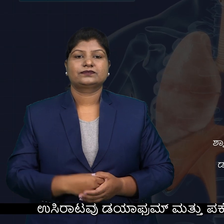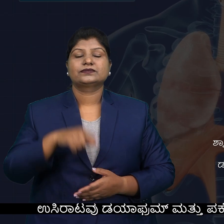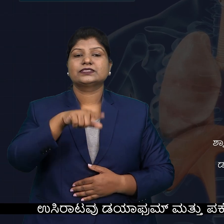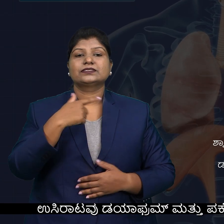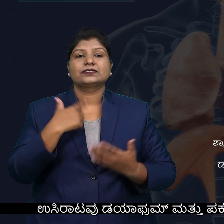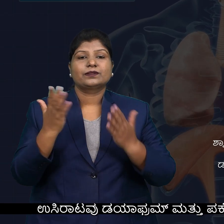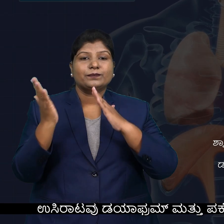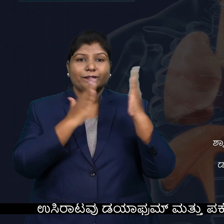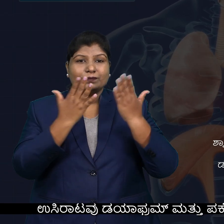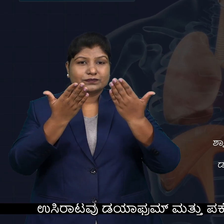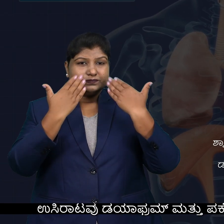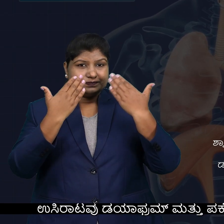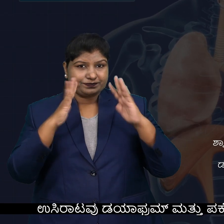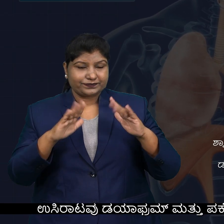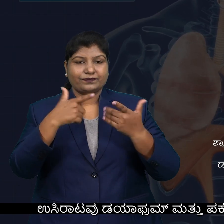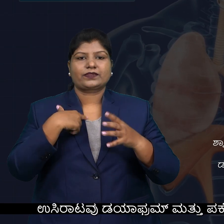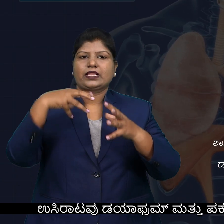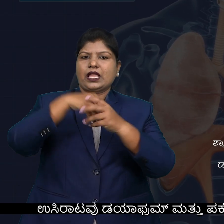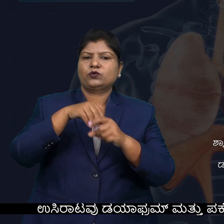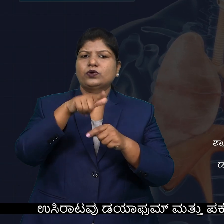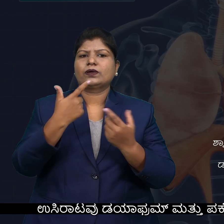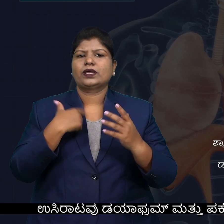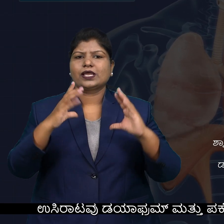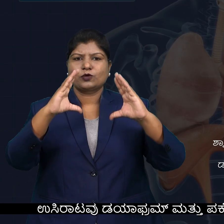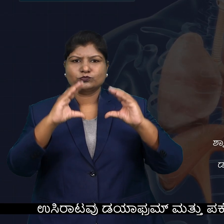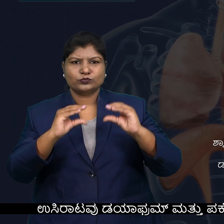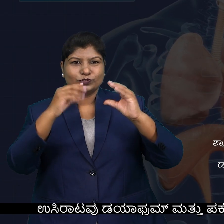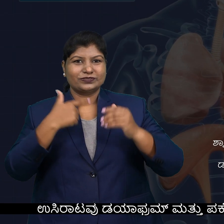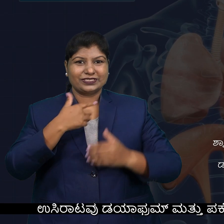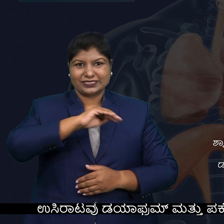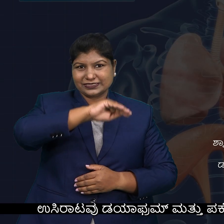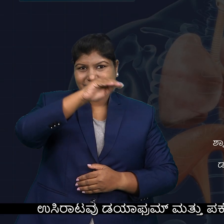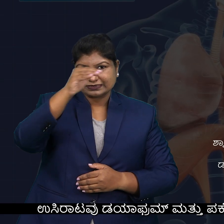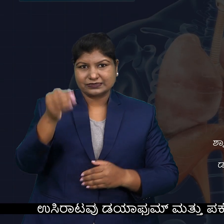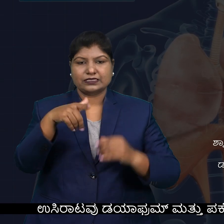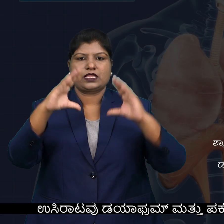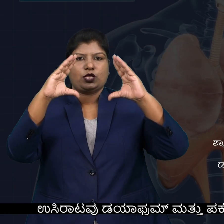ಉಸಿರಾಟುವ ಡಯಾಫ್ರಮ್ ಮತ್ತು ಪಕ್ಕೆಲುಬಿನ ಚಲನೆಯನ್ನು ಒಳಗೊಂಡಿರುತ್ತದೆ.